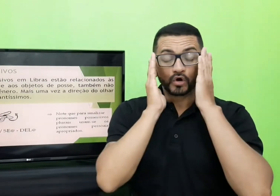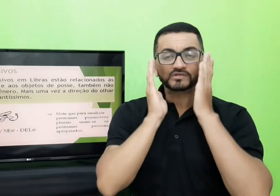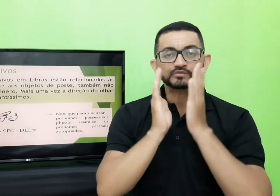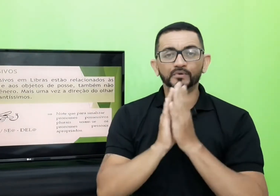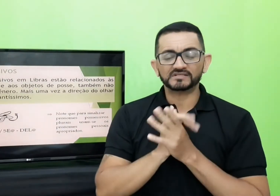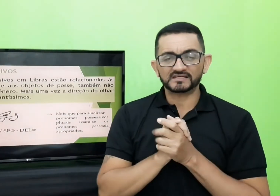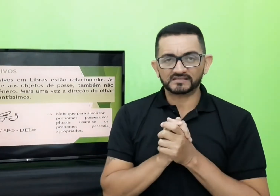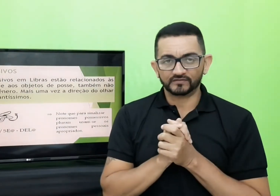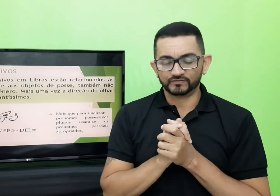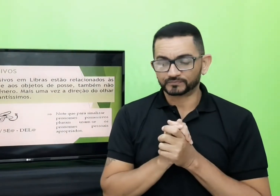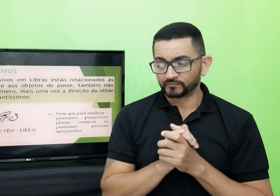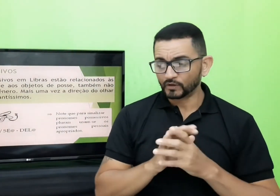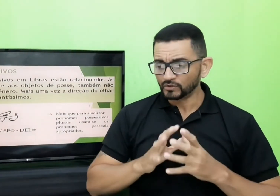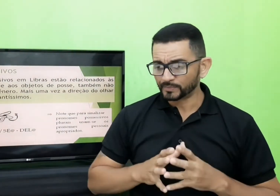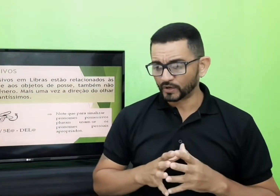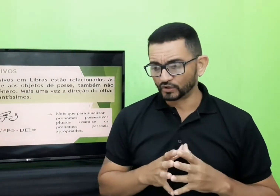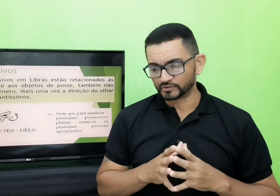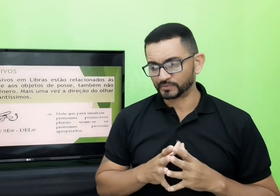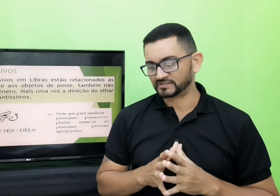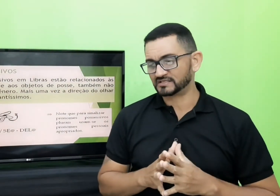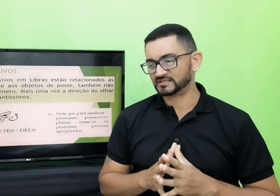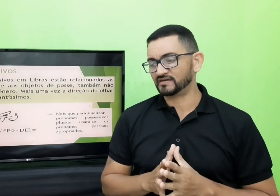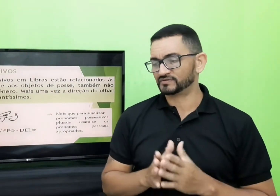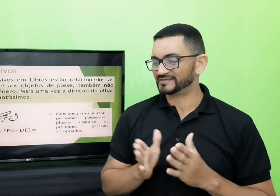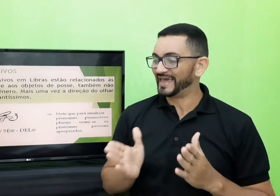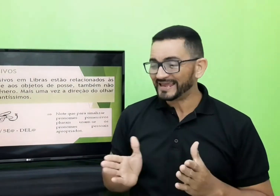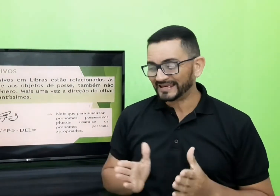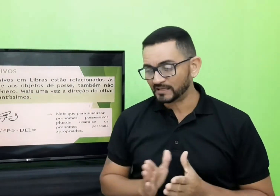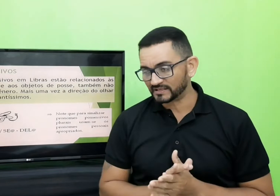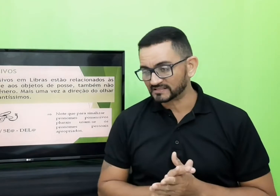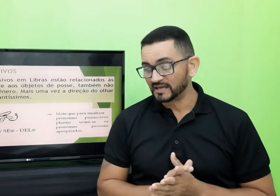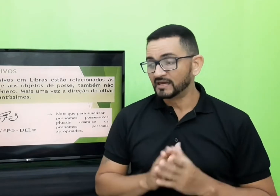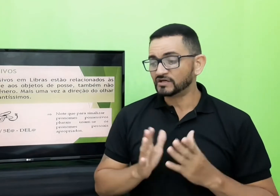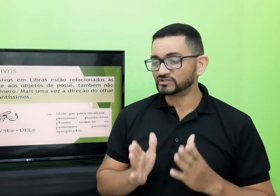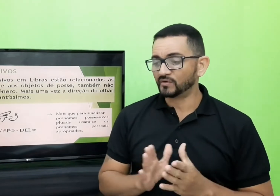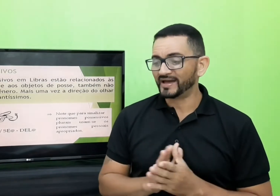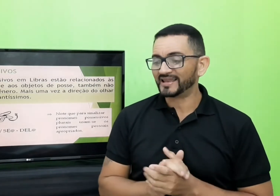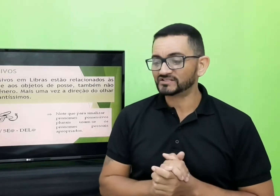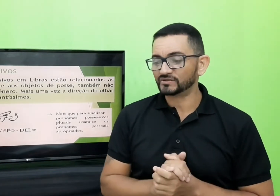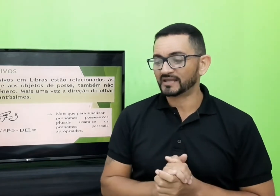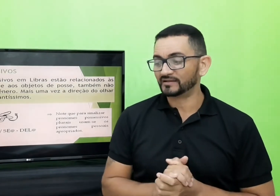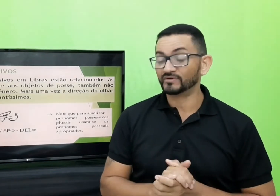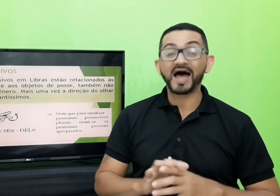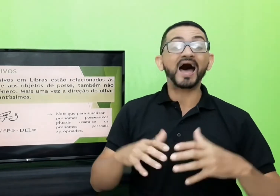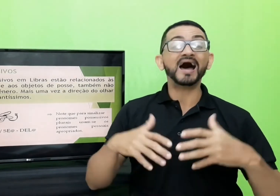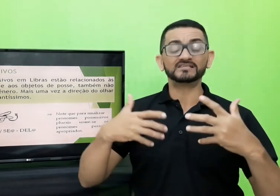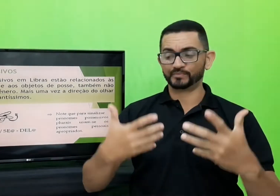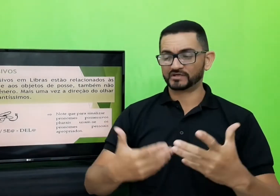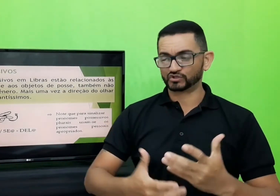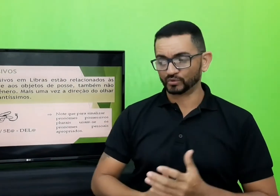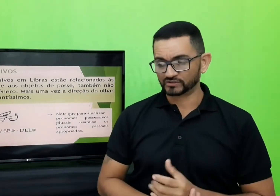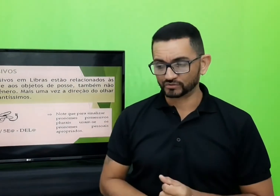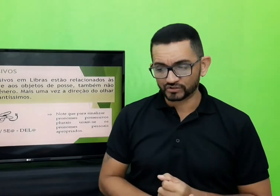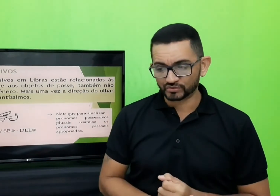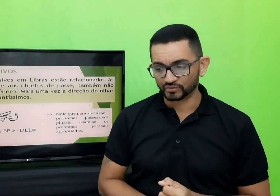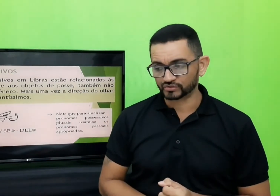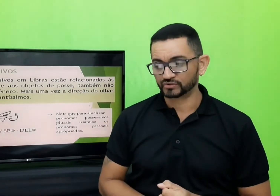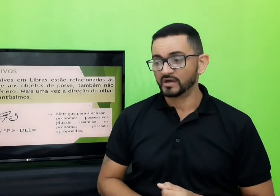Pronomes possessivos. Os pronomes possessivos, em Libras, estão relacionados às pessoas do discurso